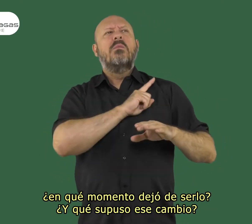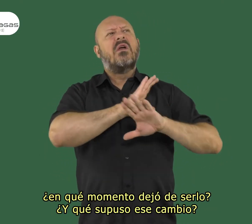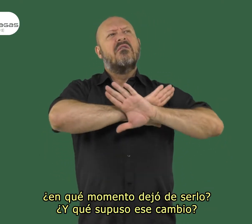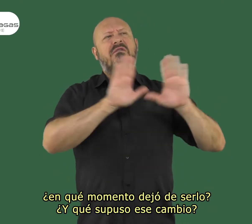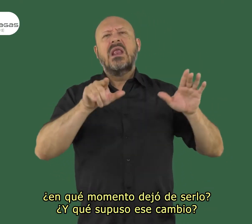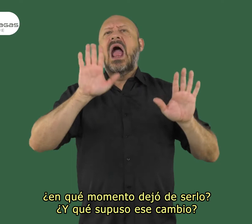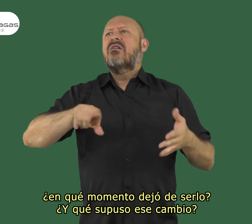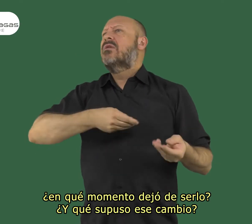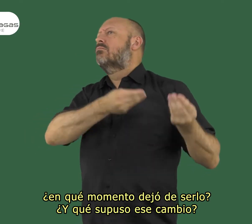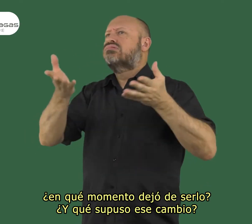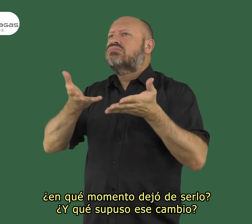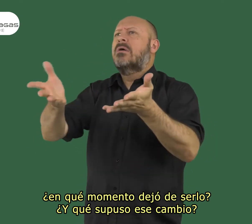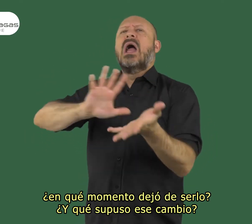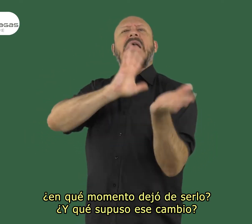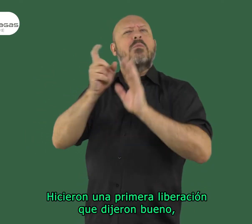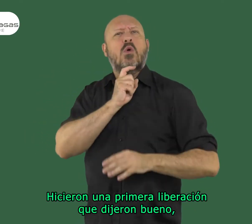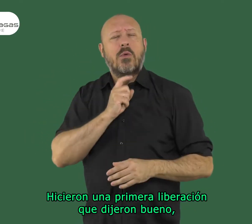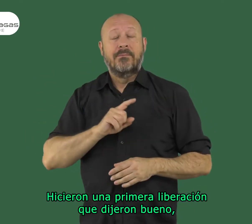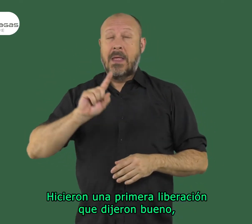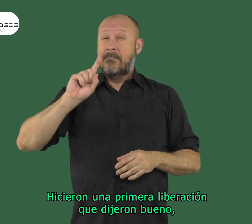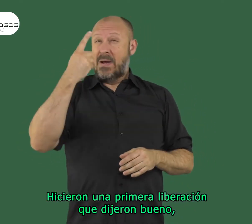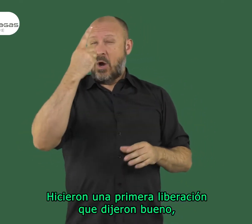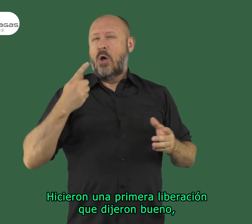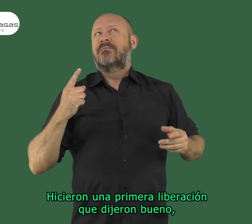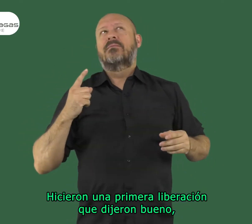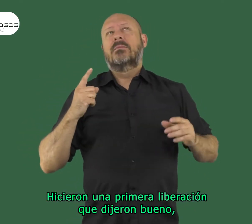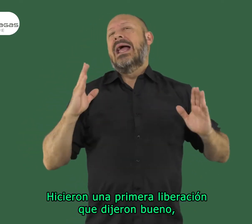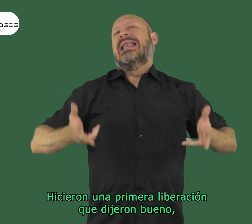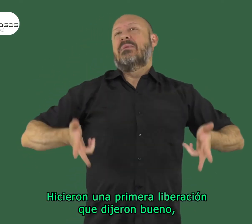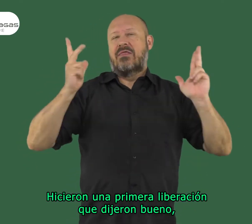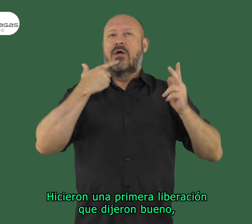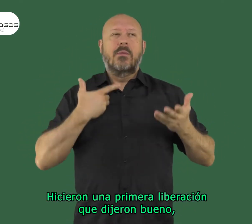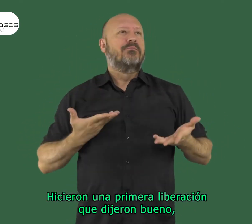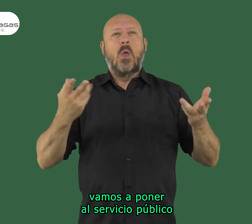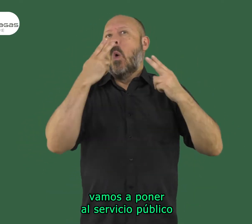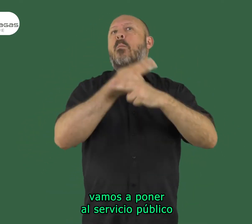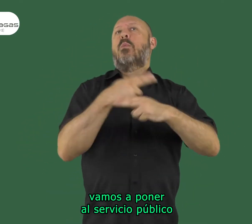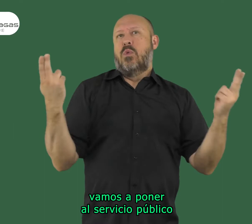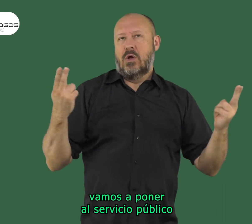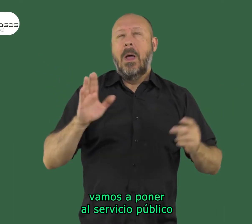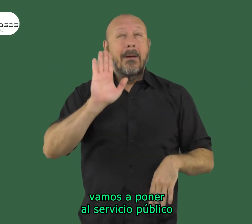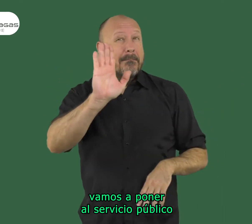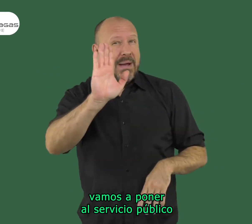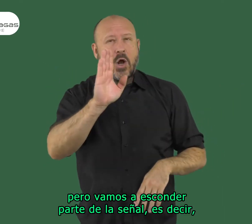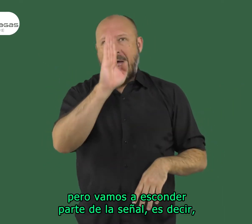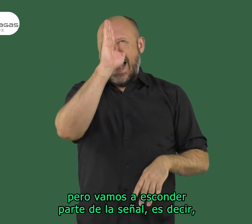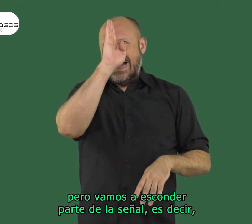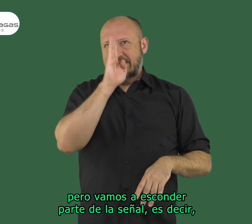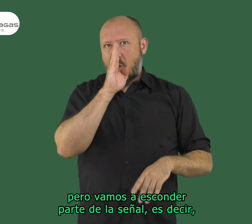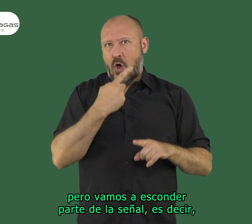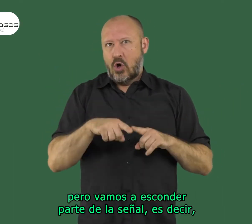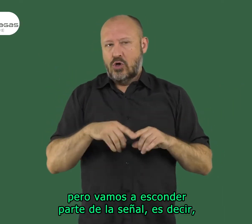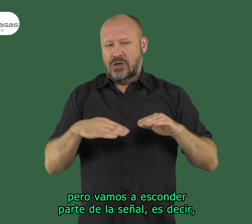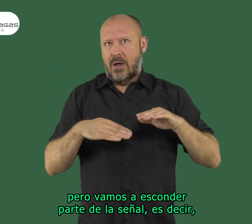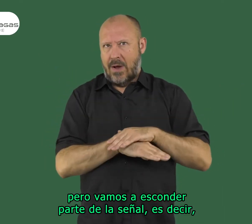momento dejó de serlo y qué supuso ese cambio? Hicieron una primera liberación, que dijeron, bueno, vamos a ponerlo a servicio público, pero vamos